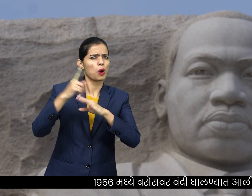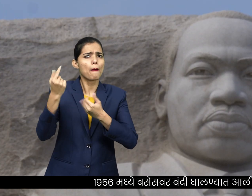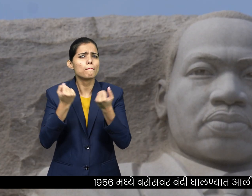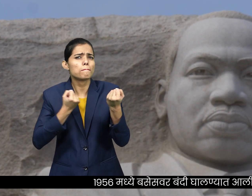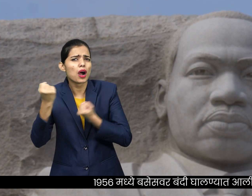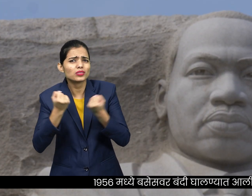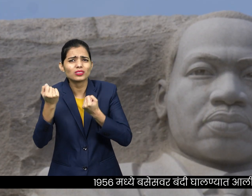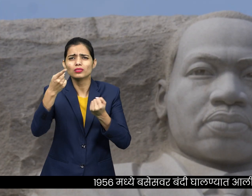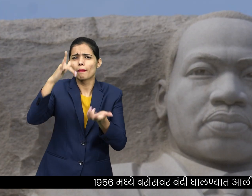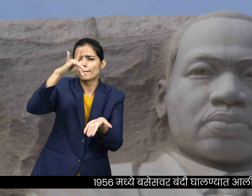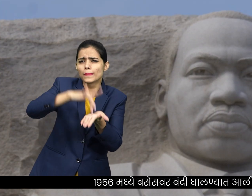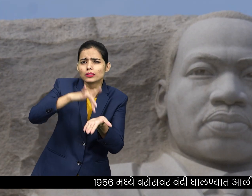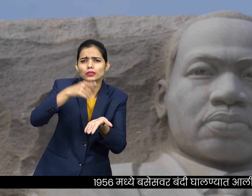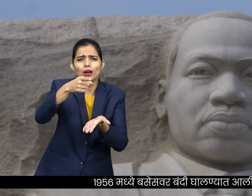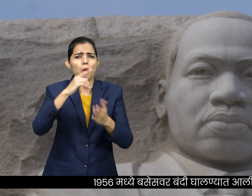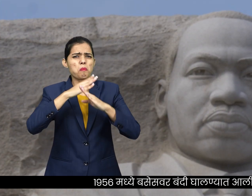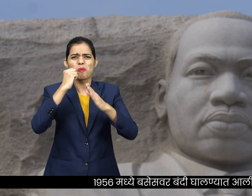बसेसवर बंदी घालण्यात आली.